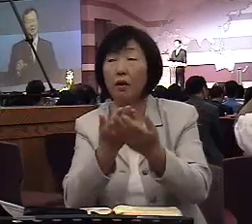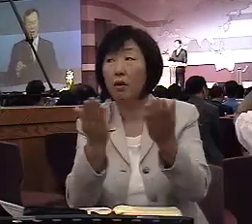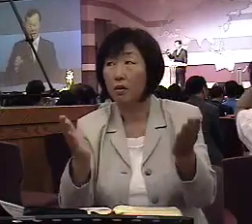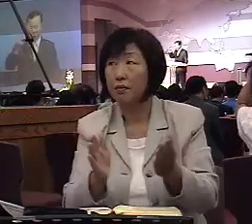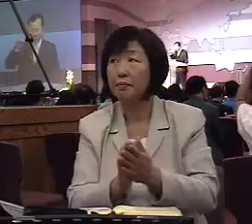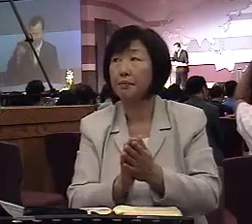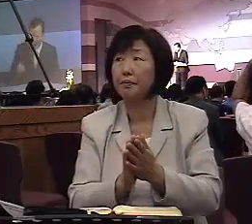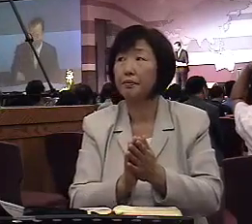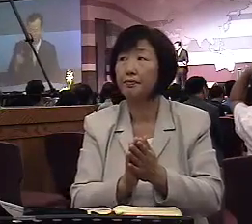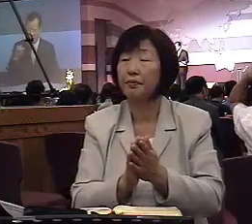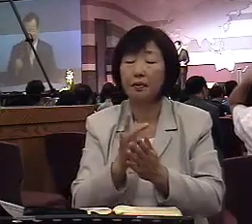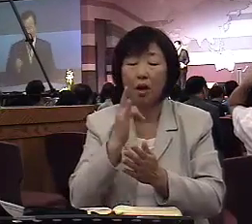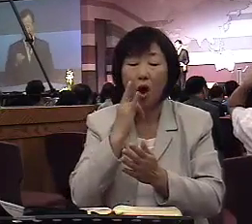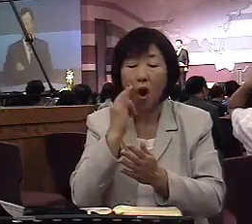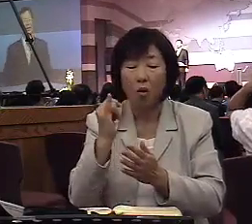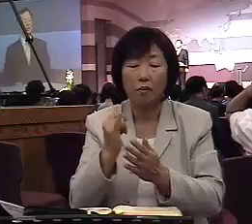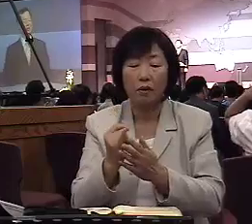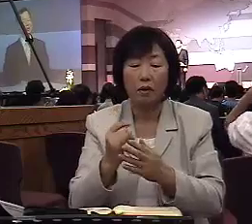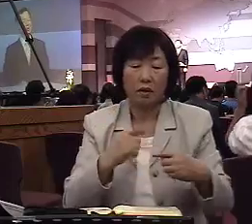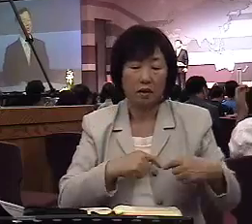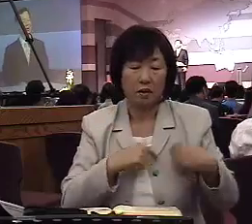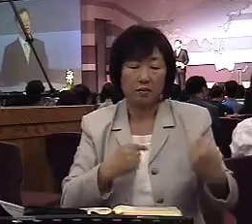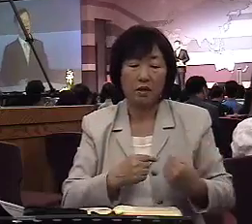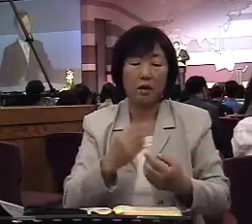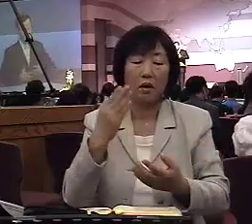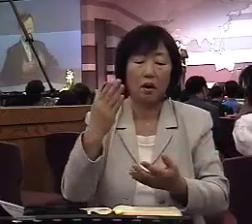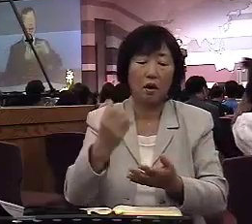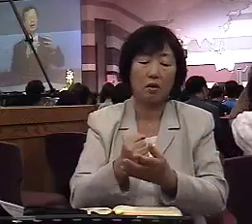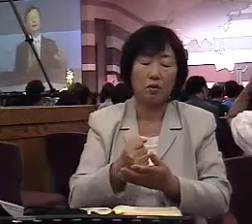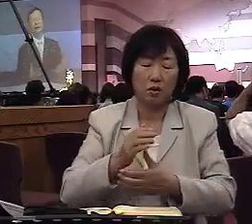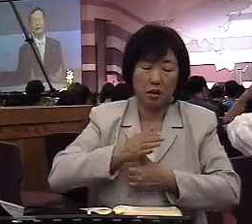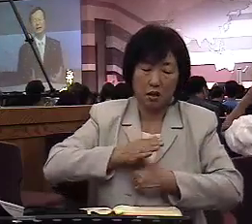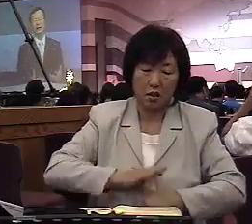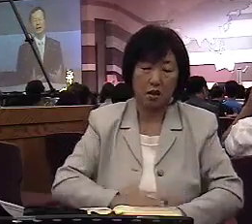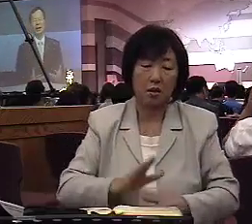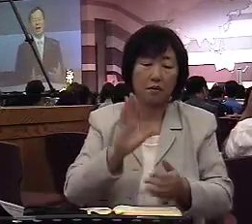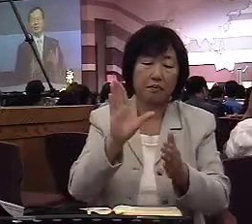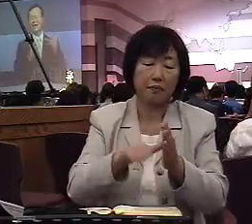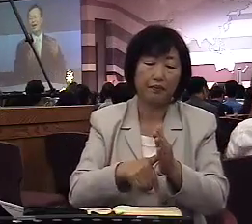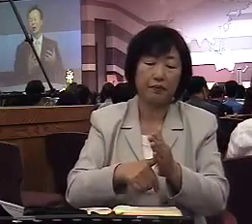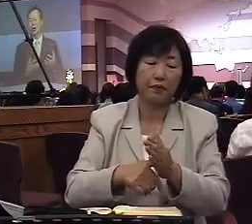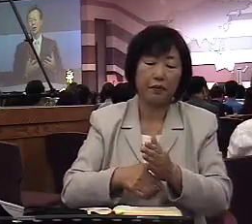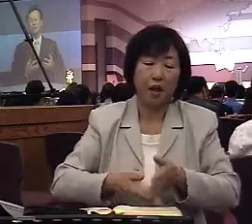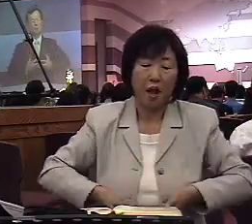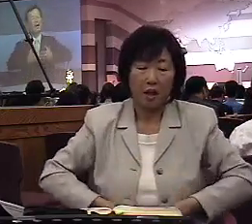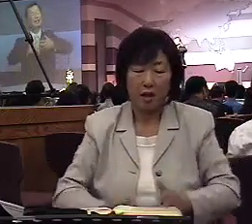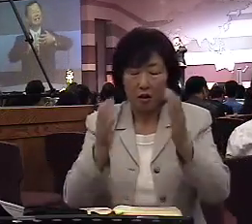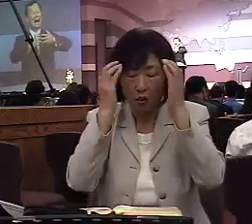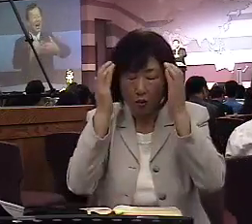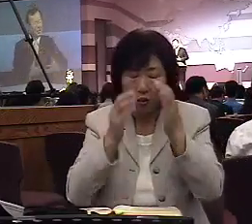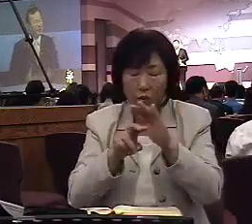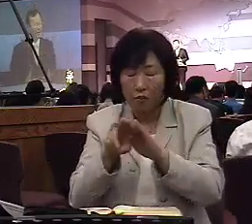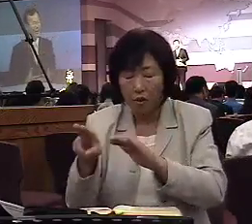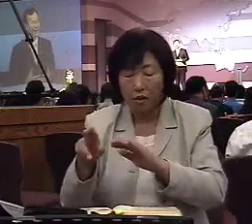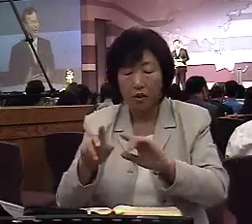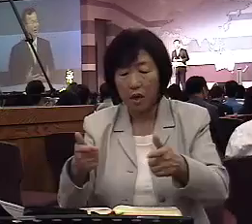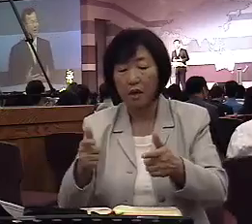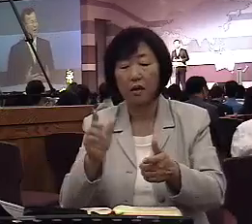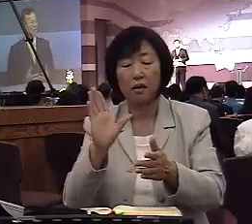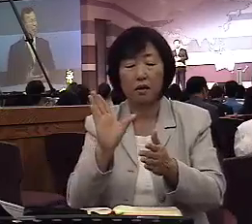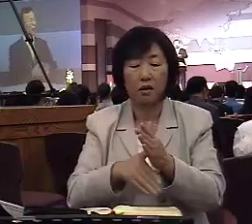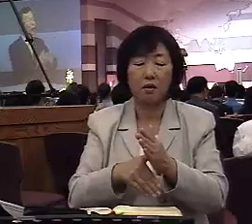여러분들이 이 어미의 심장을 가지고 인내할 때에, 해산의 고통을 피하지 않을